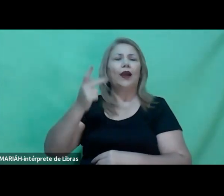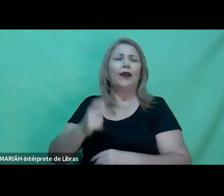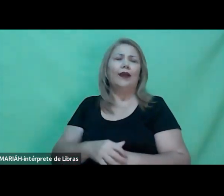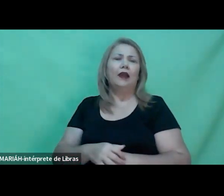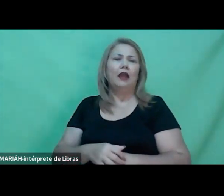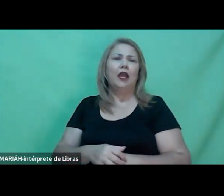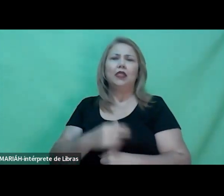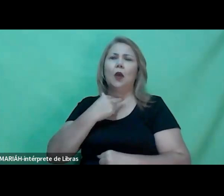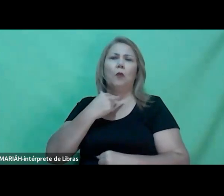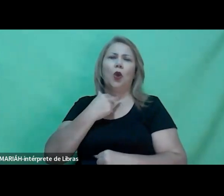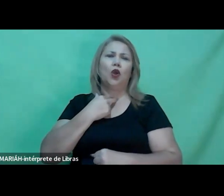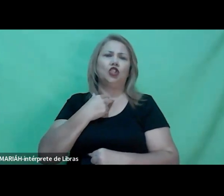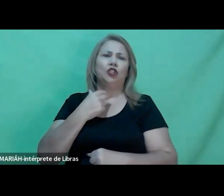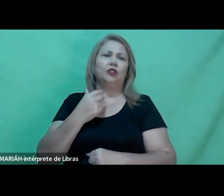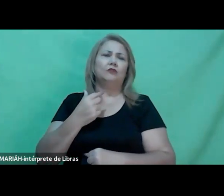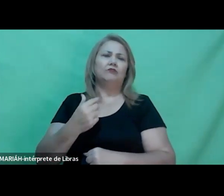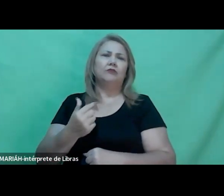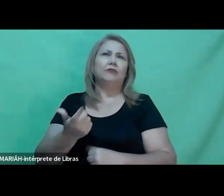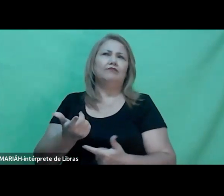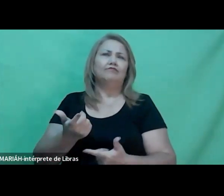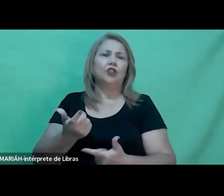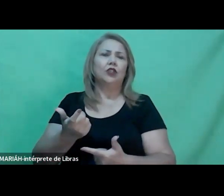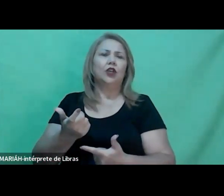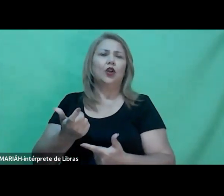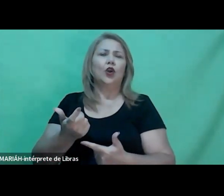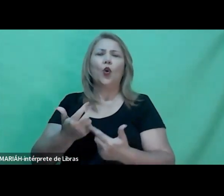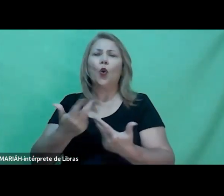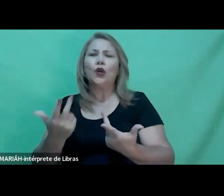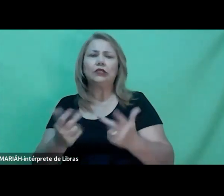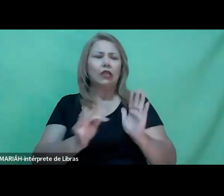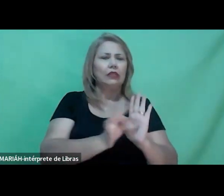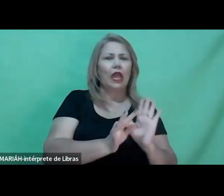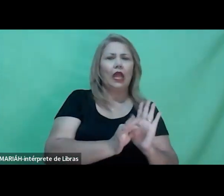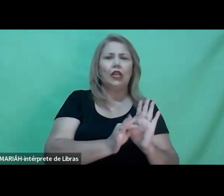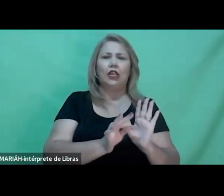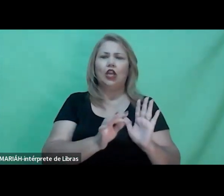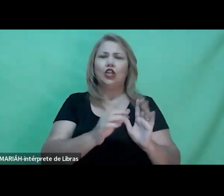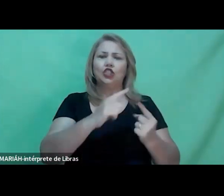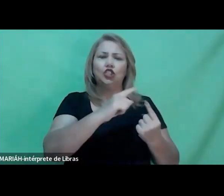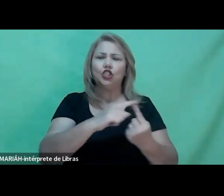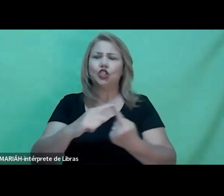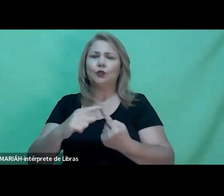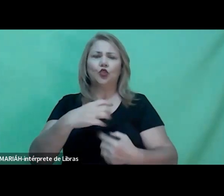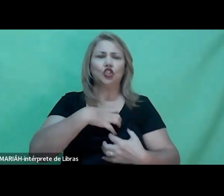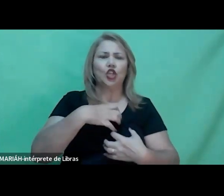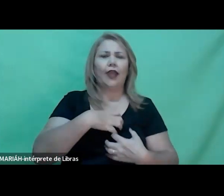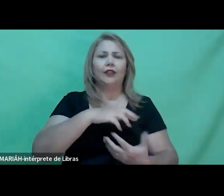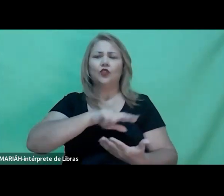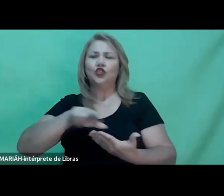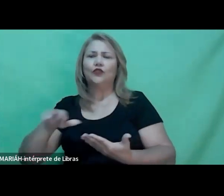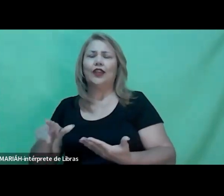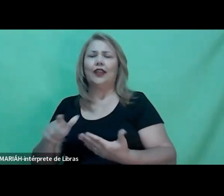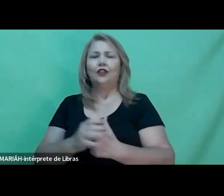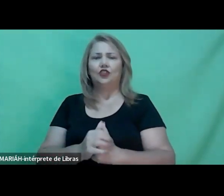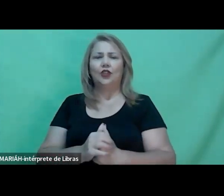decir esta es la técnica para describir Esta es la técnica para hacer determinadas acciones con personas sordociegas es que